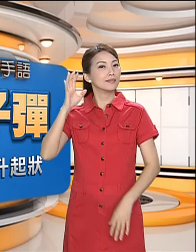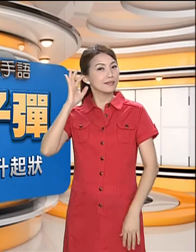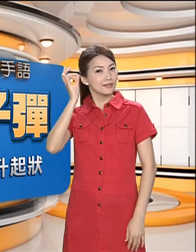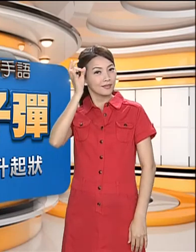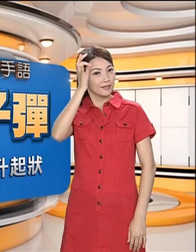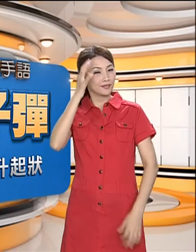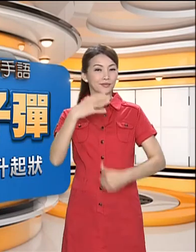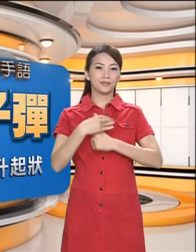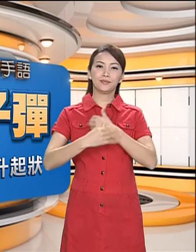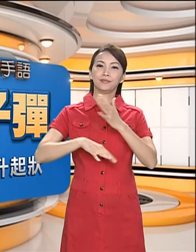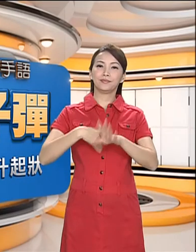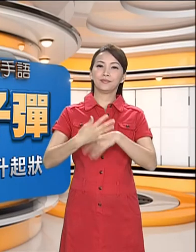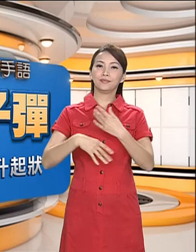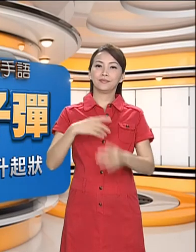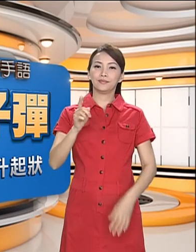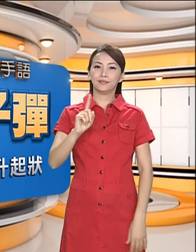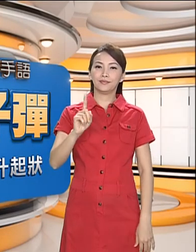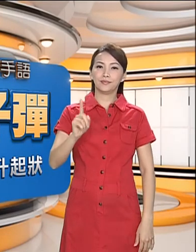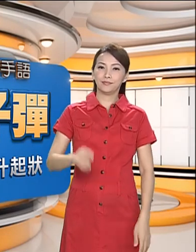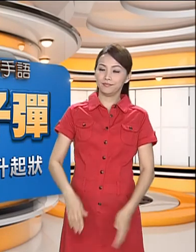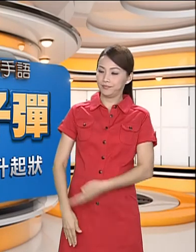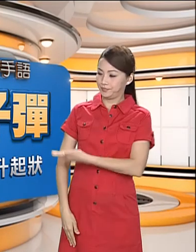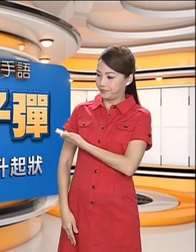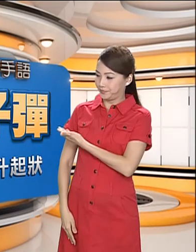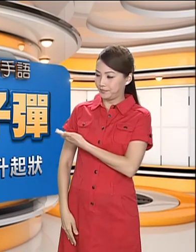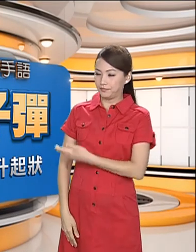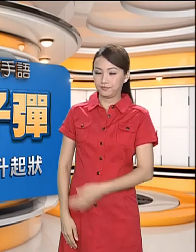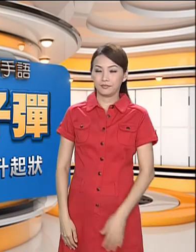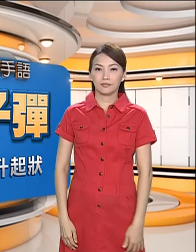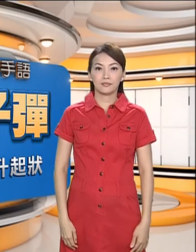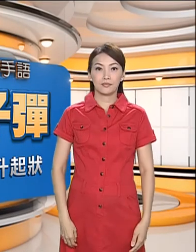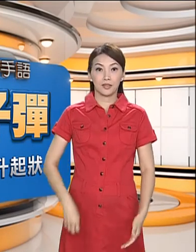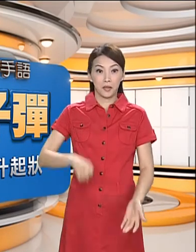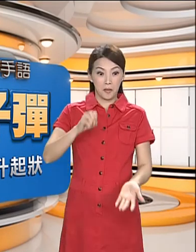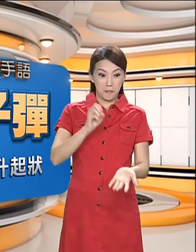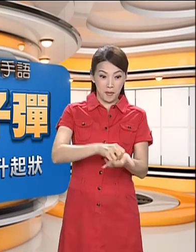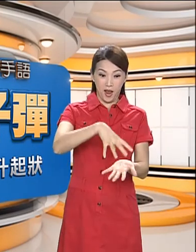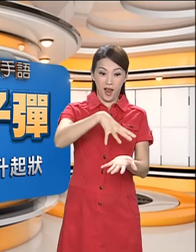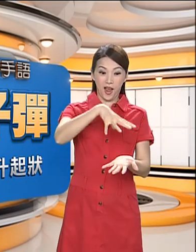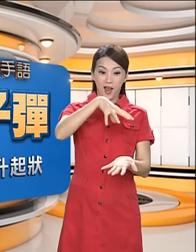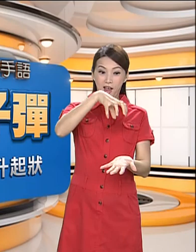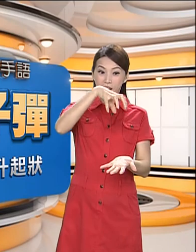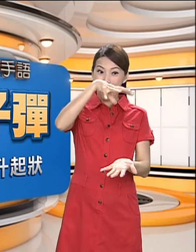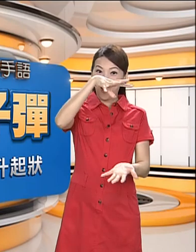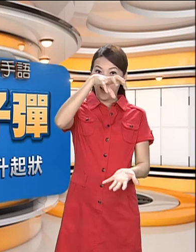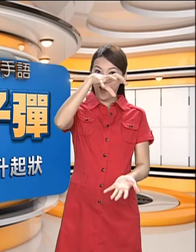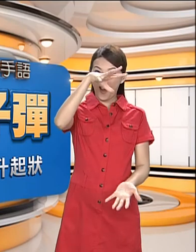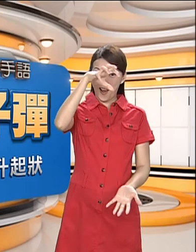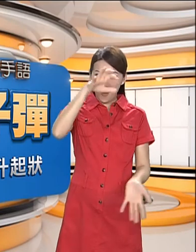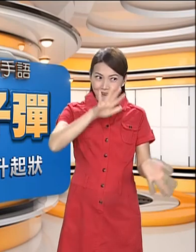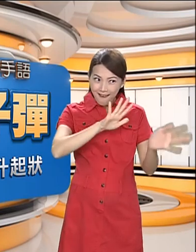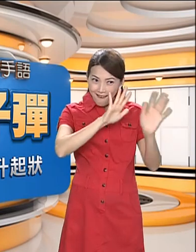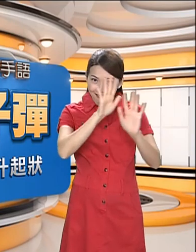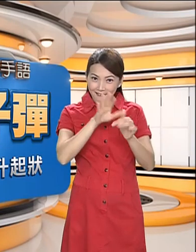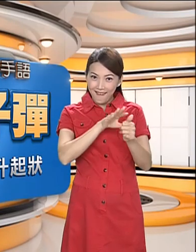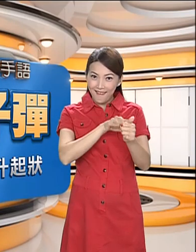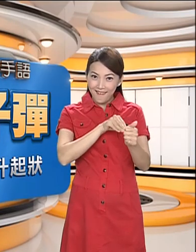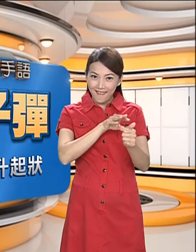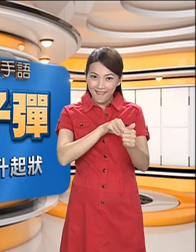手语新闻通，我们就来学学原子弹的笔法，模仿爆炸时候蕈状云出现的样